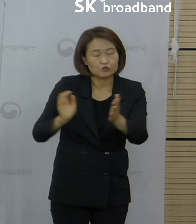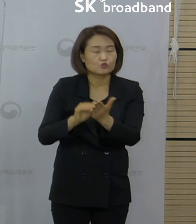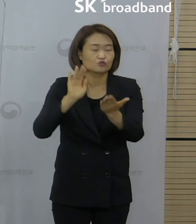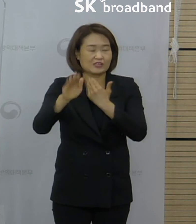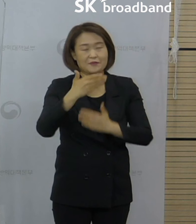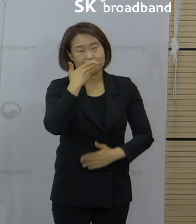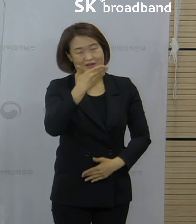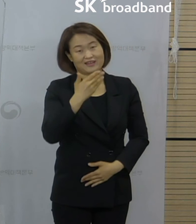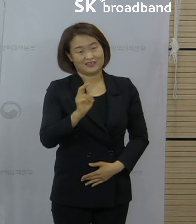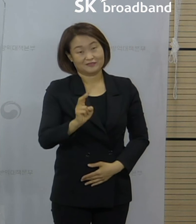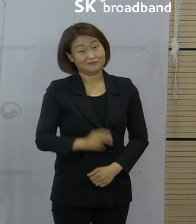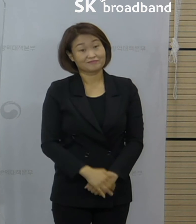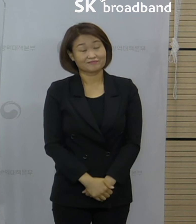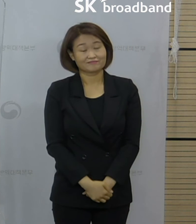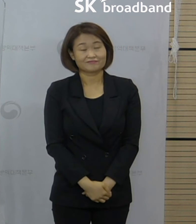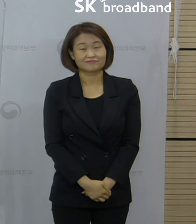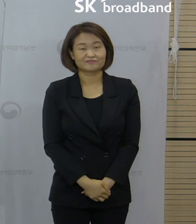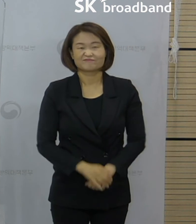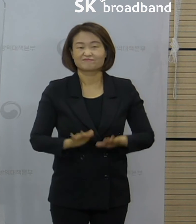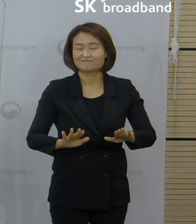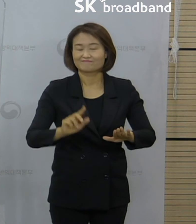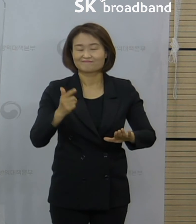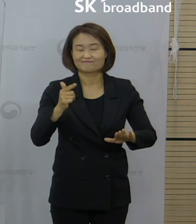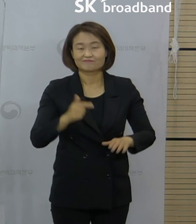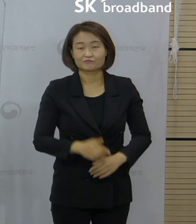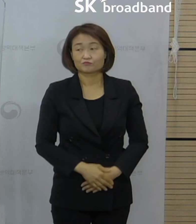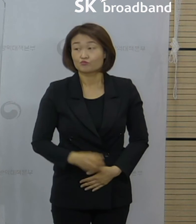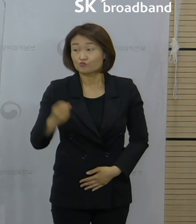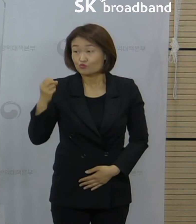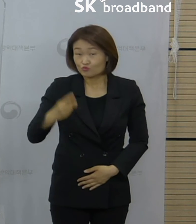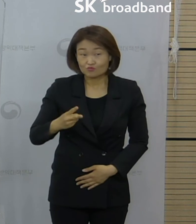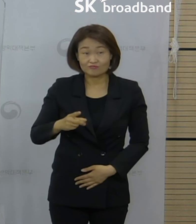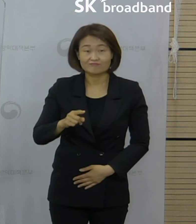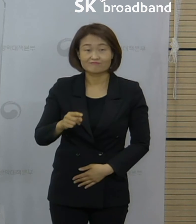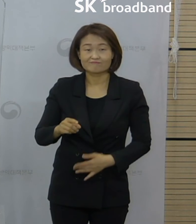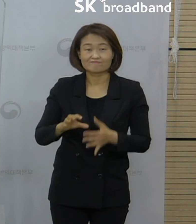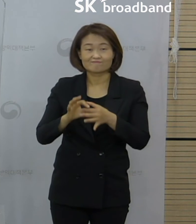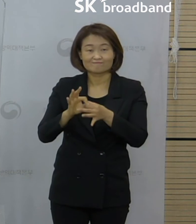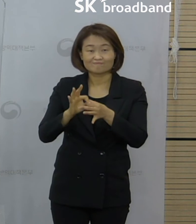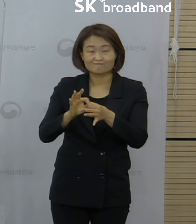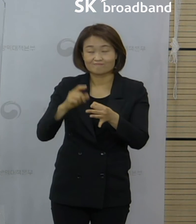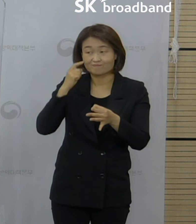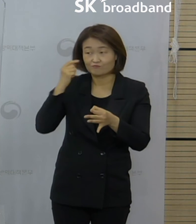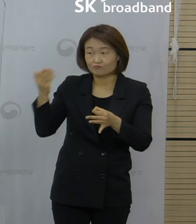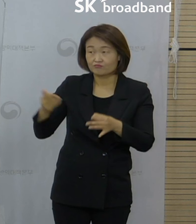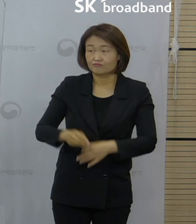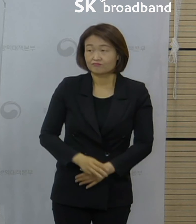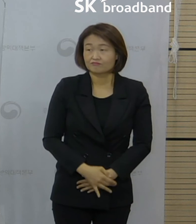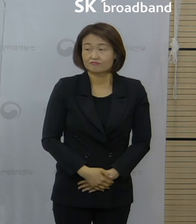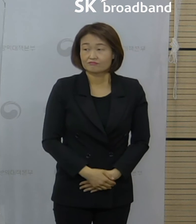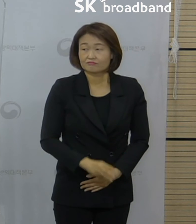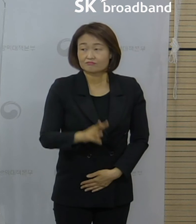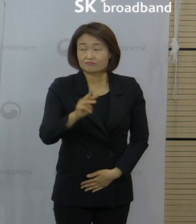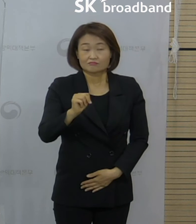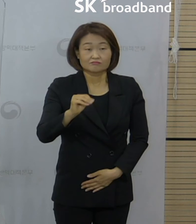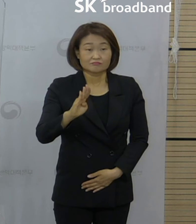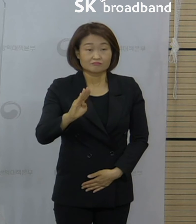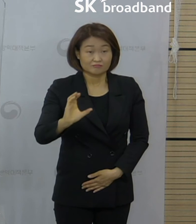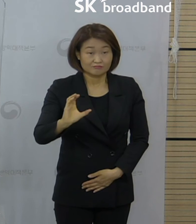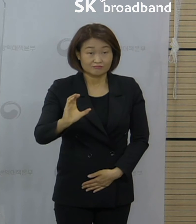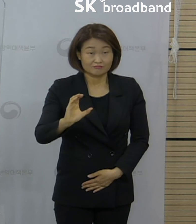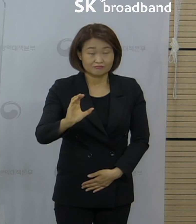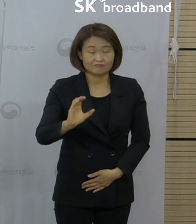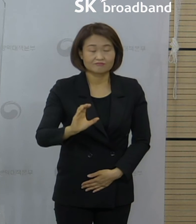있습니다. 네, 관련된 질문이 있어서 먼저 드리겠습니다. MBC 박진주 기자님도 방금 설명한